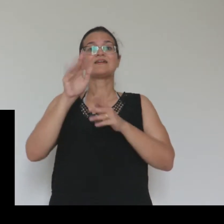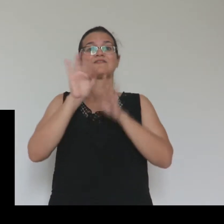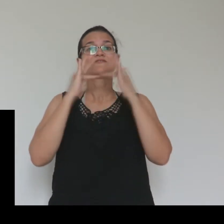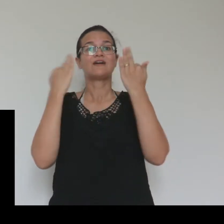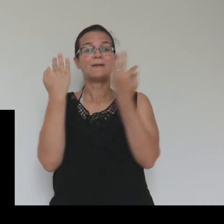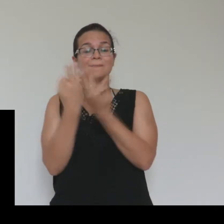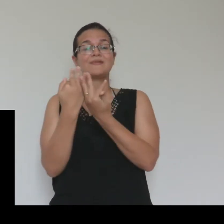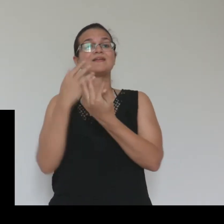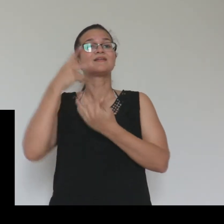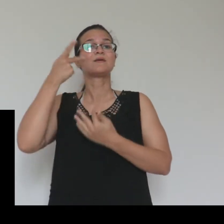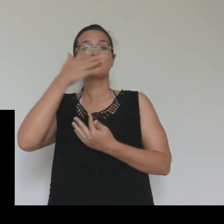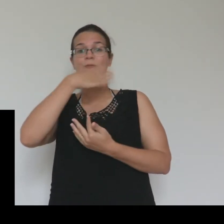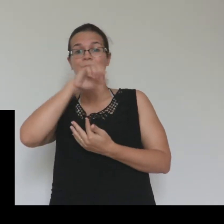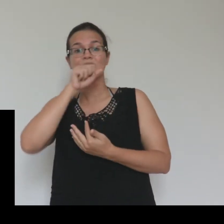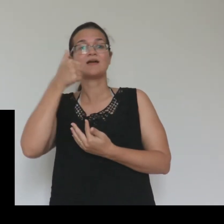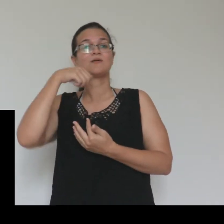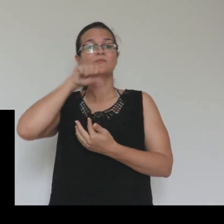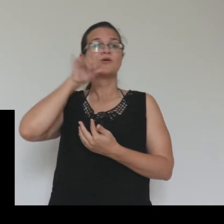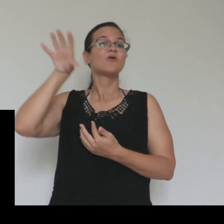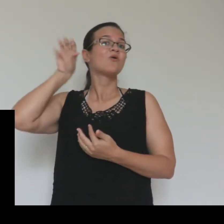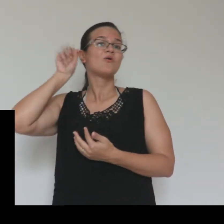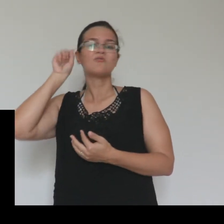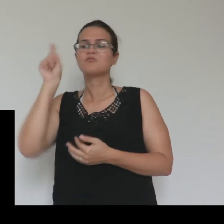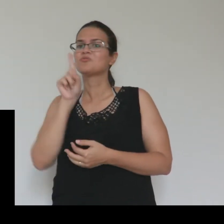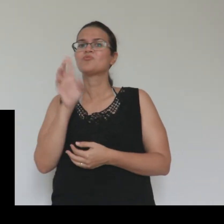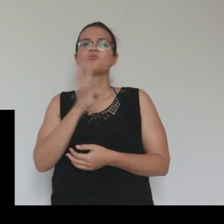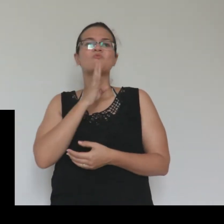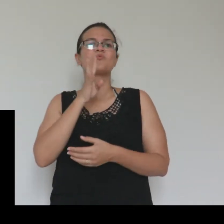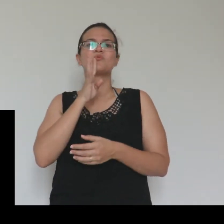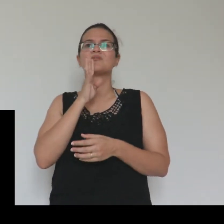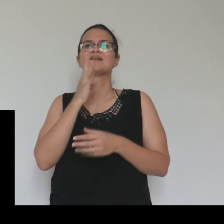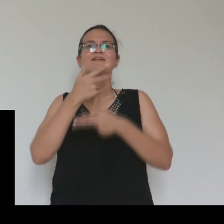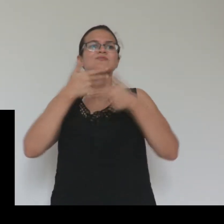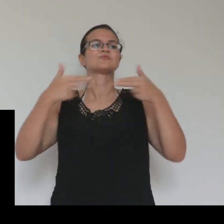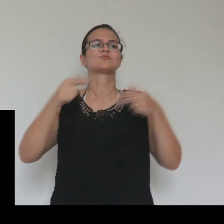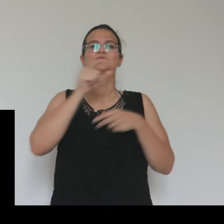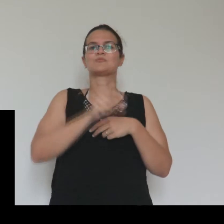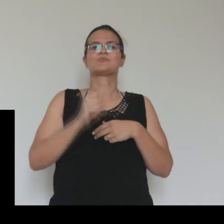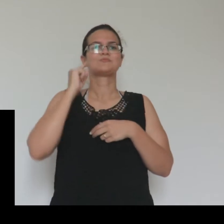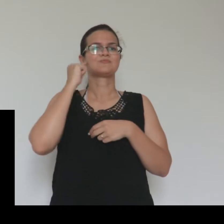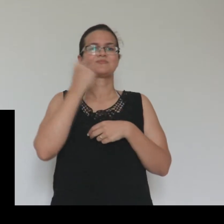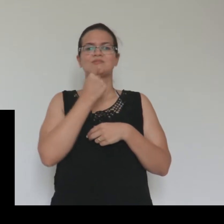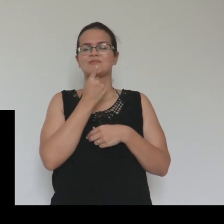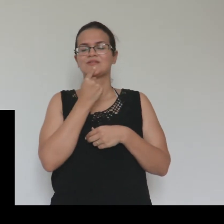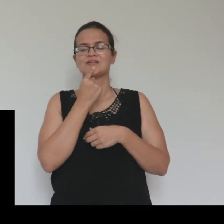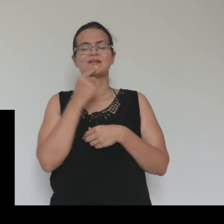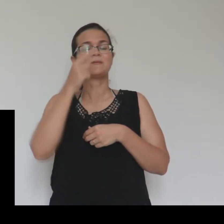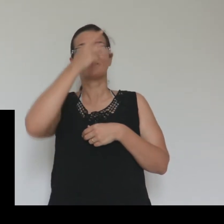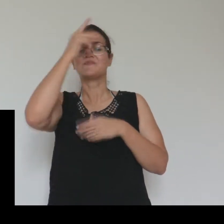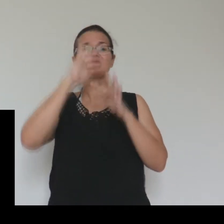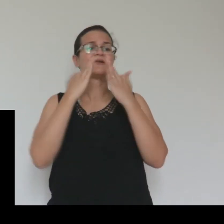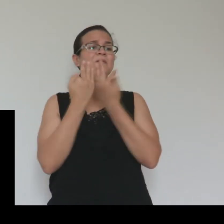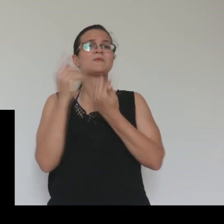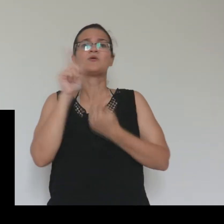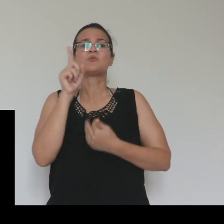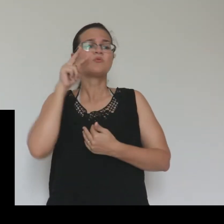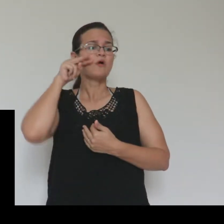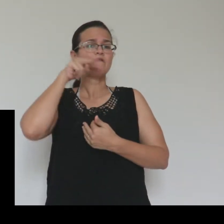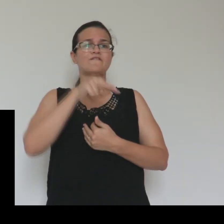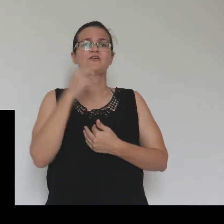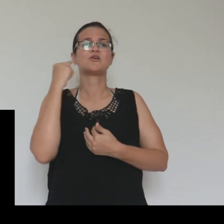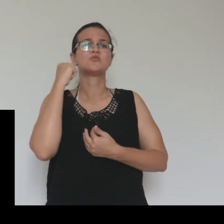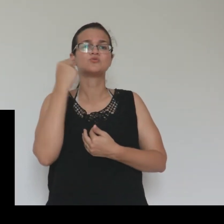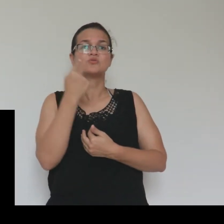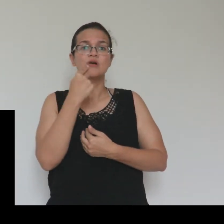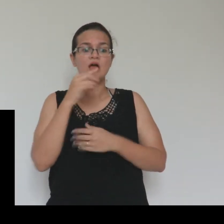família, às vezes, nunca nem vê um surdo. Então, a partir do momento que nasce aquele filho que é surdo, eles ficam desesperados. Então, eles